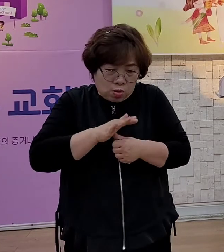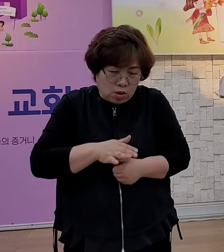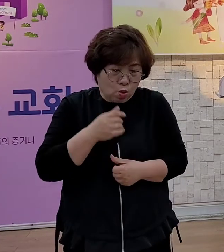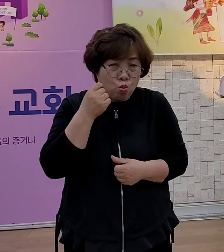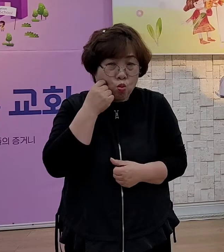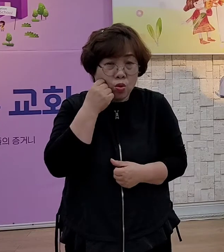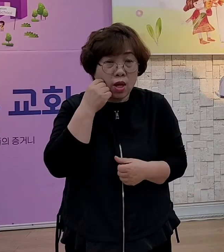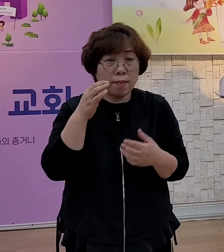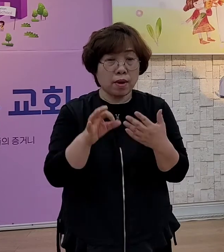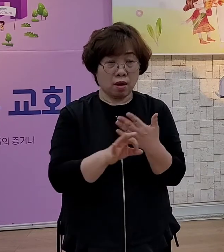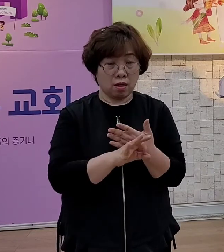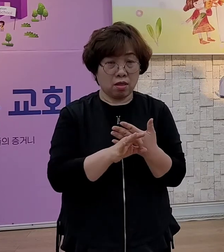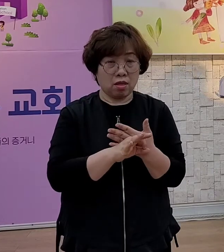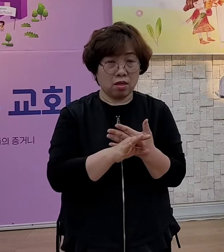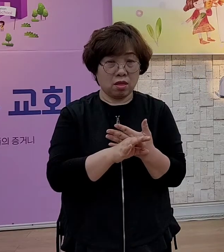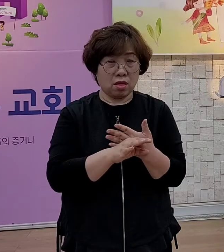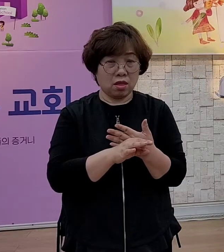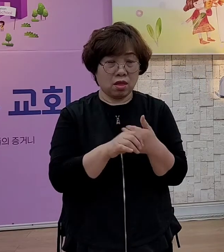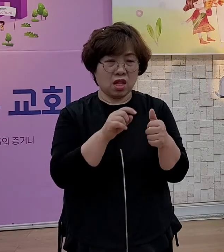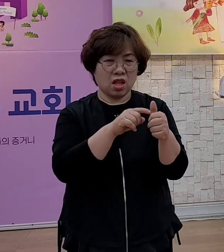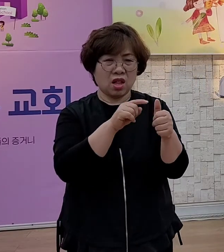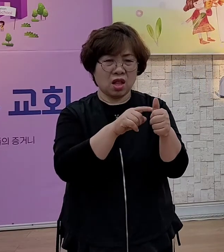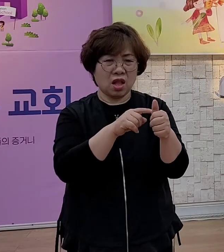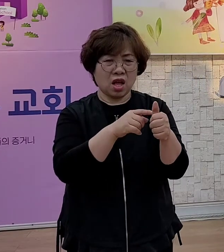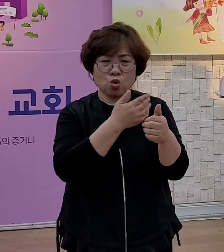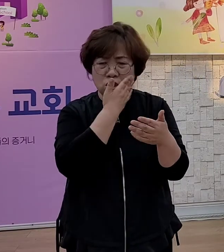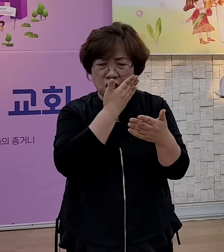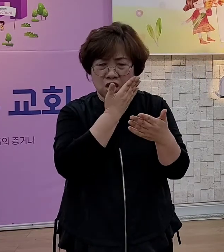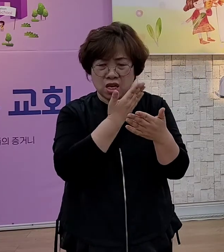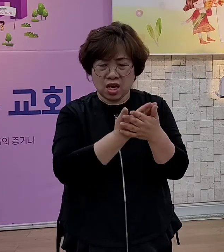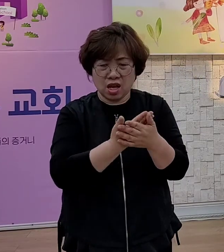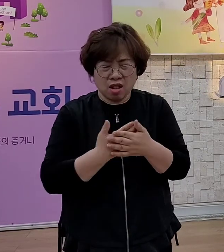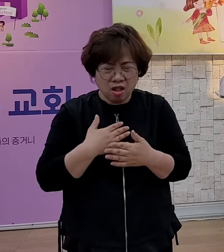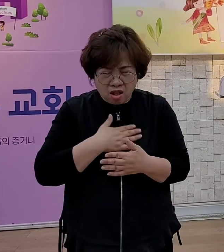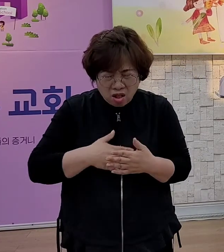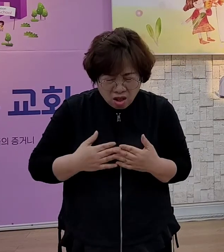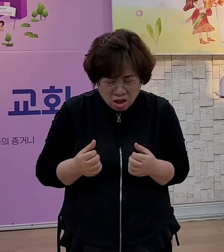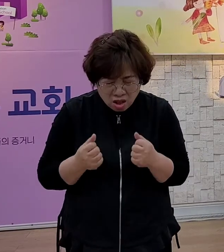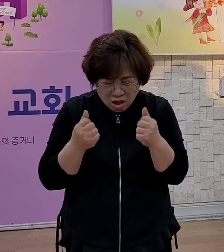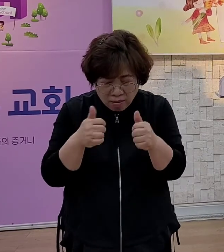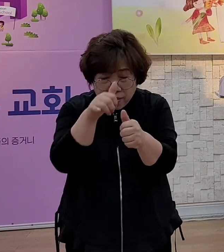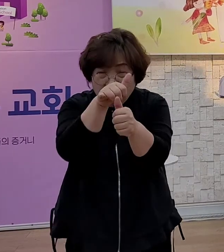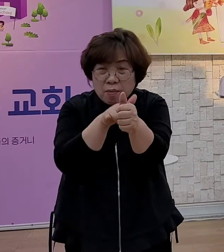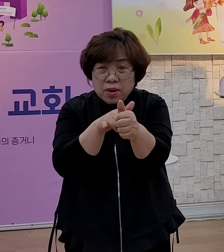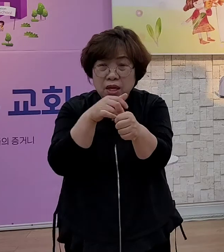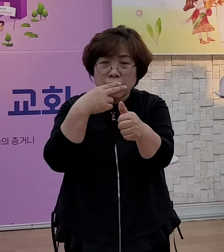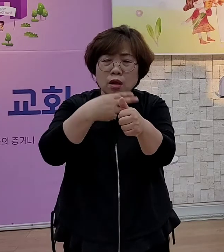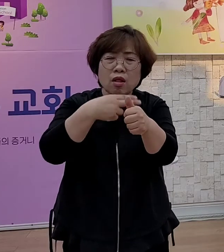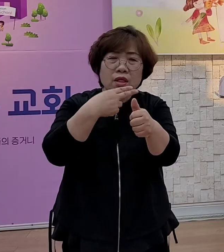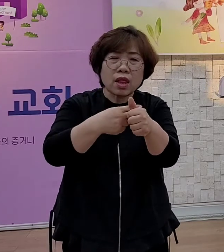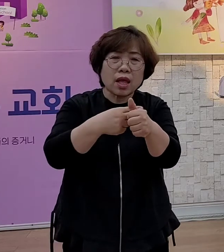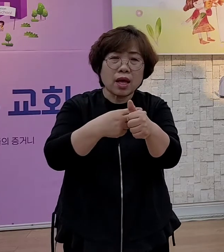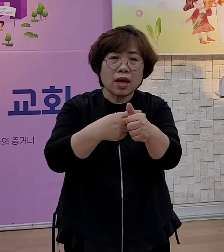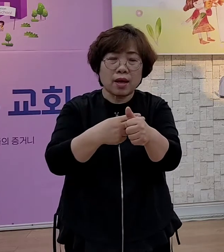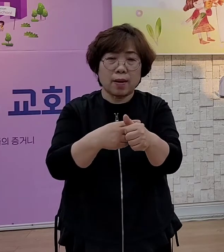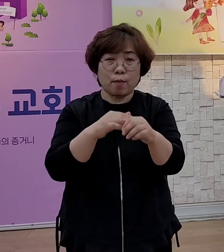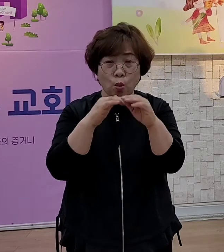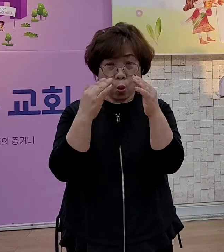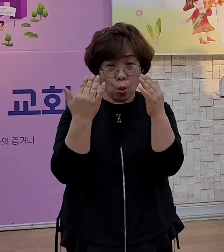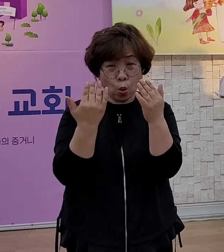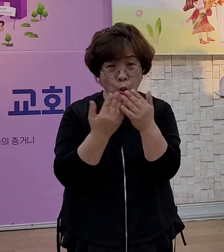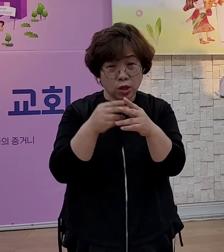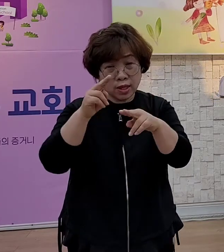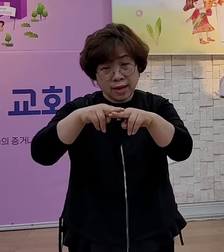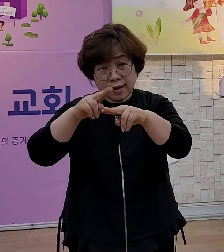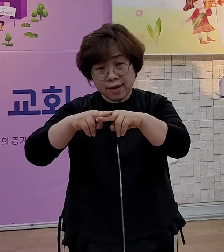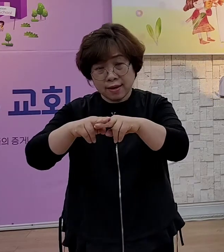사람은 그 사람이 아무리 귀한 예배에 봉사하고 아이를 가르치고 온갖 직분을 다